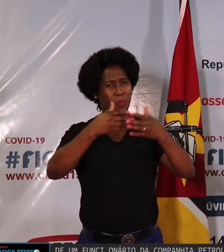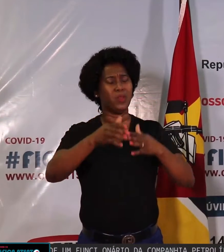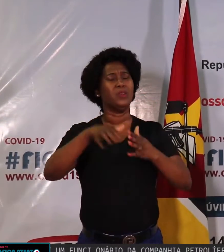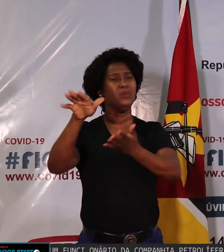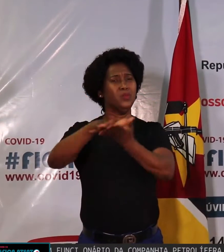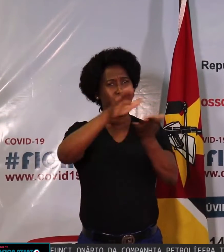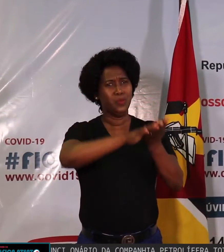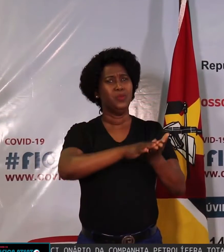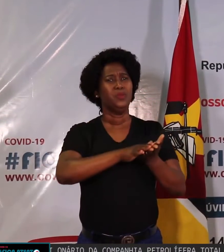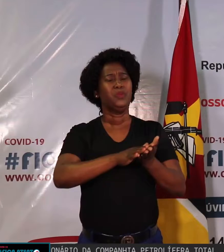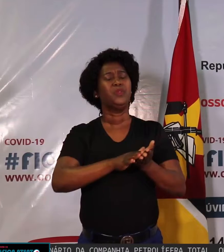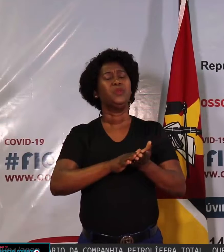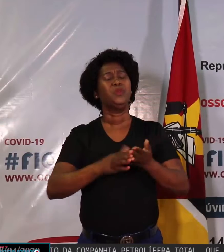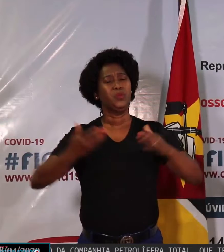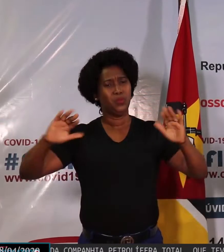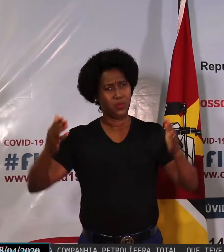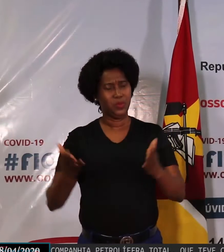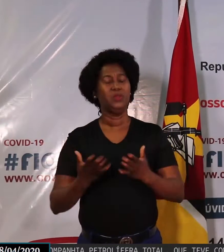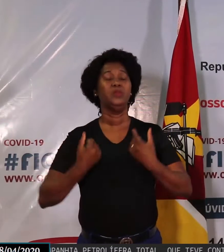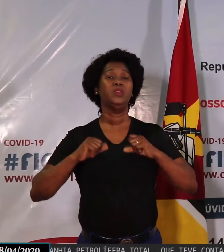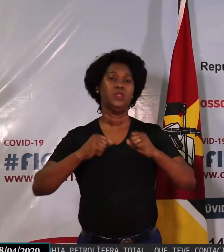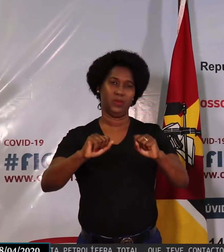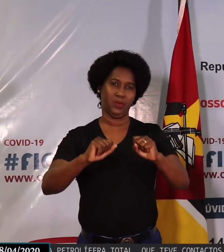reduzir a sua atividade.